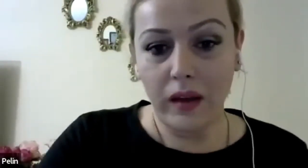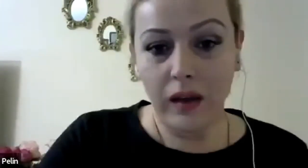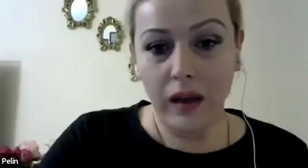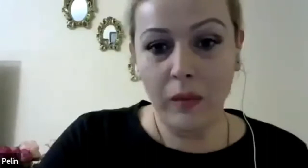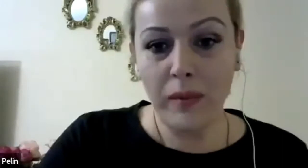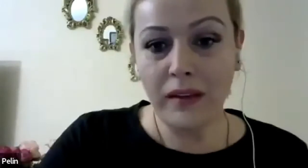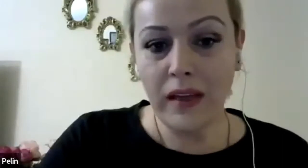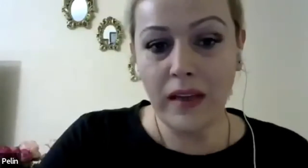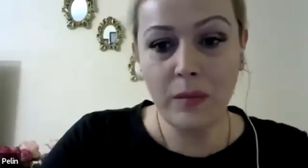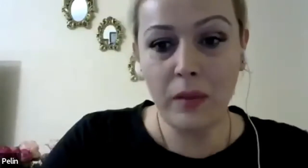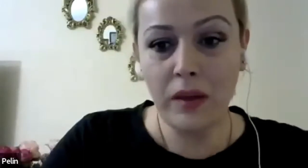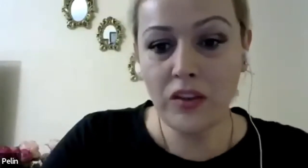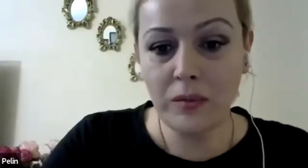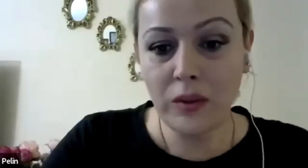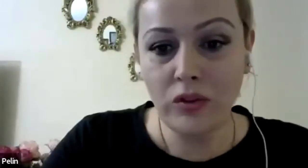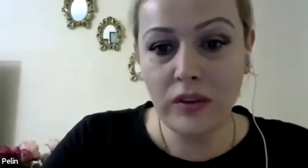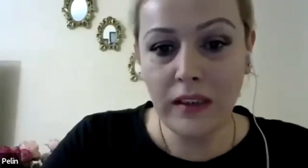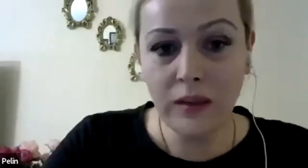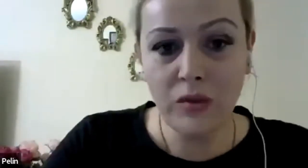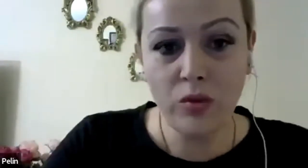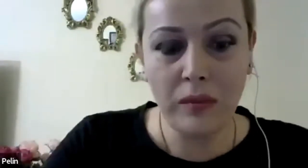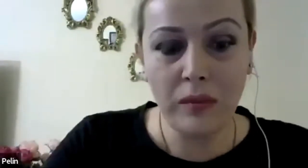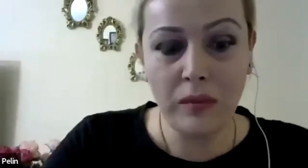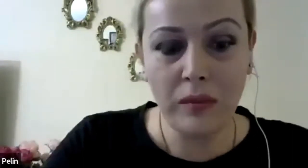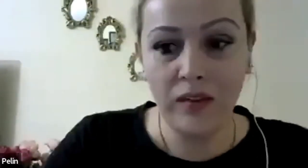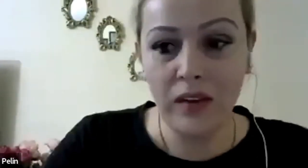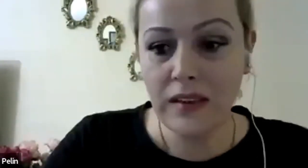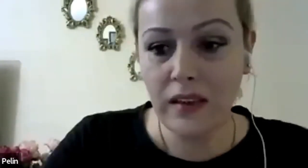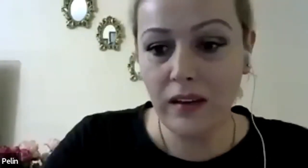Ama ben derse başlamadan önce Nilay Hanım'ın söylemek istediği bir şey varsa...